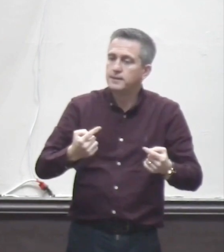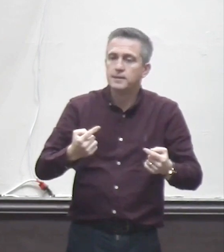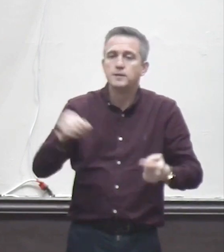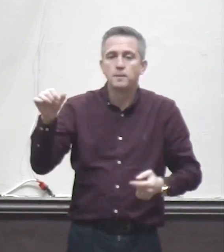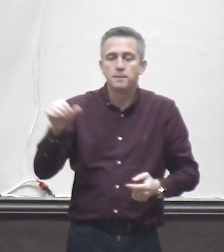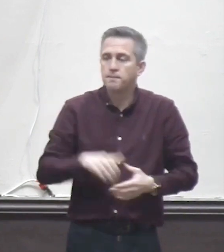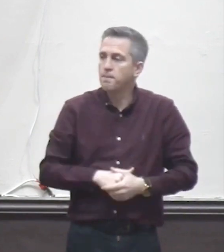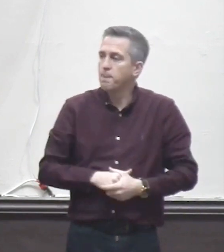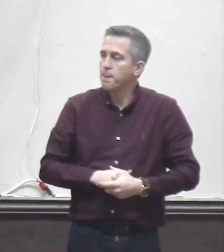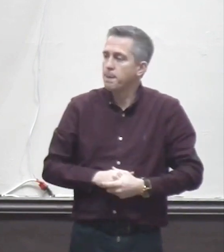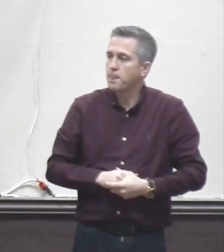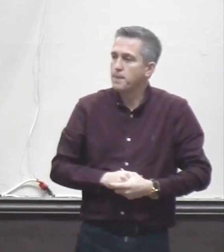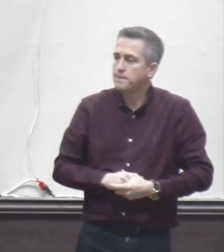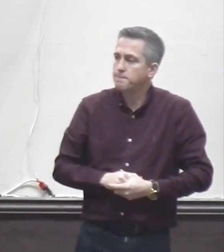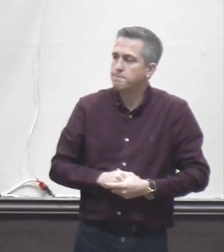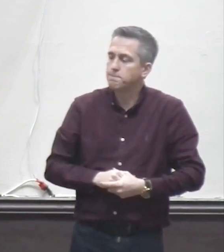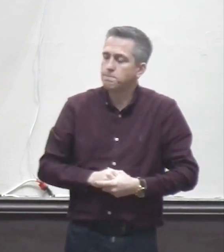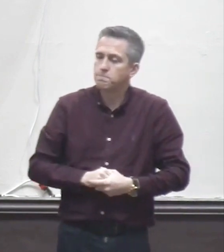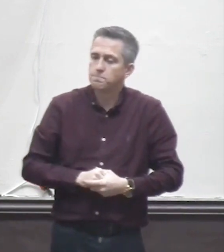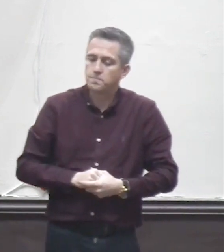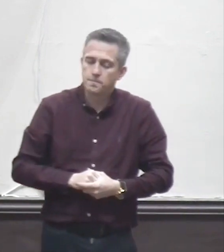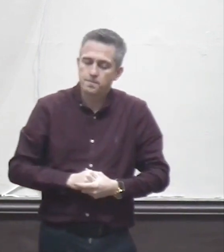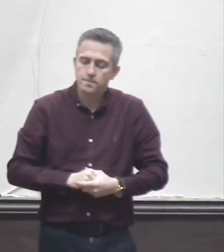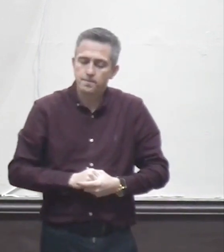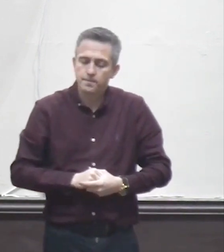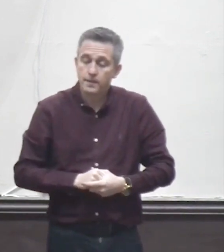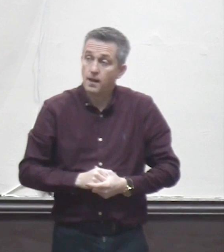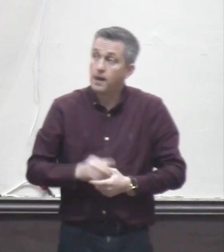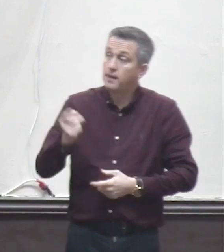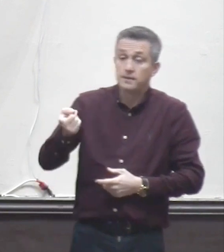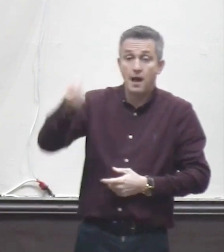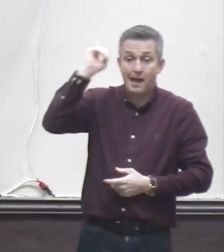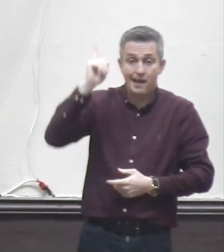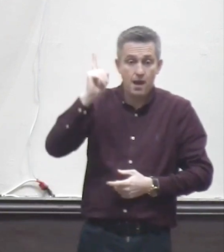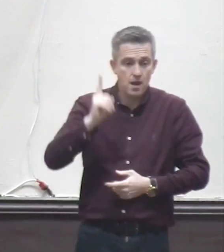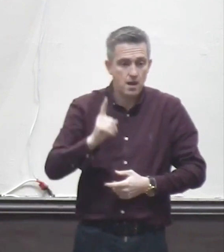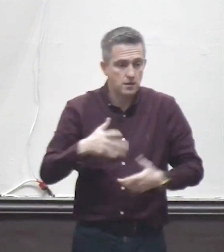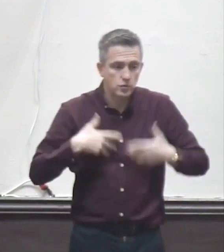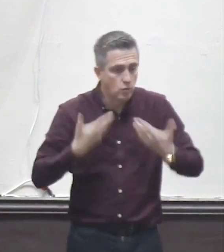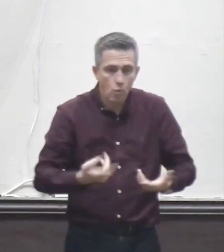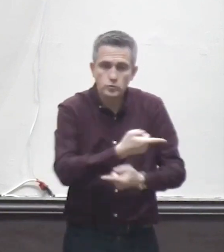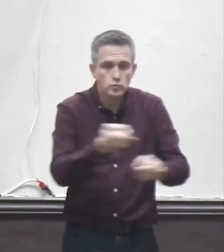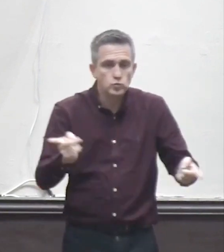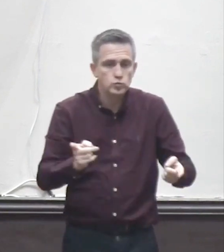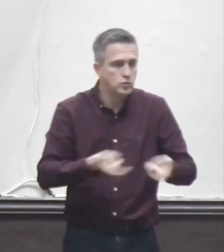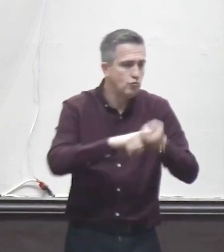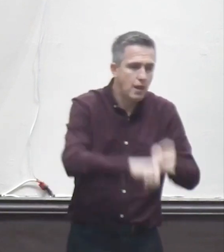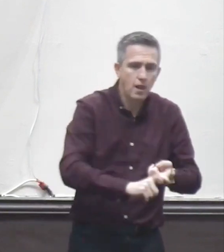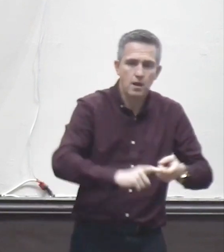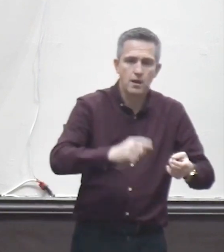تَحْلِفُوا. And indeed Allah Azza wa Jal, He prohibits you the fact that you swear by your